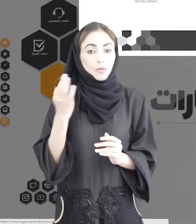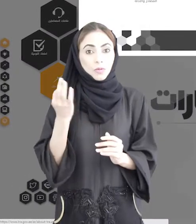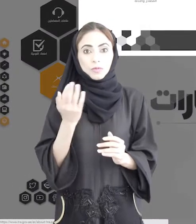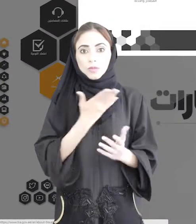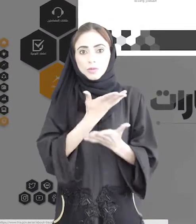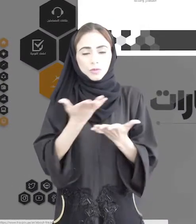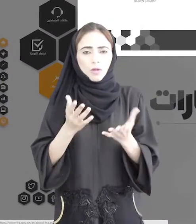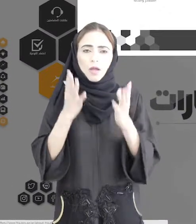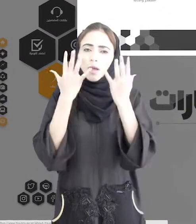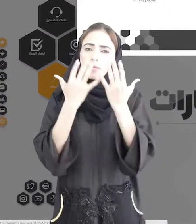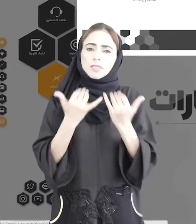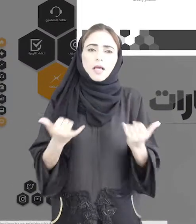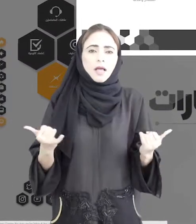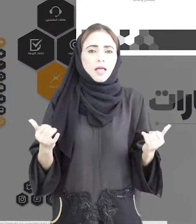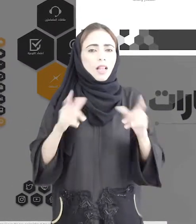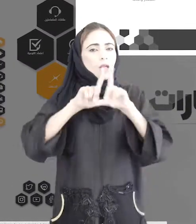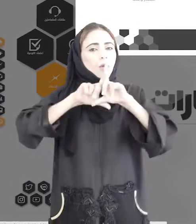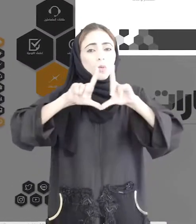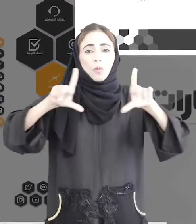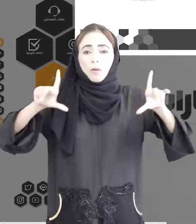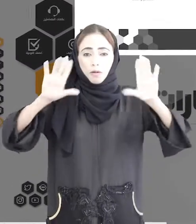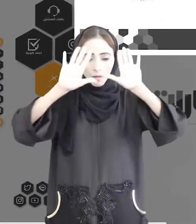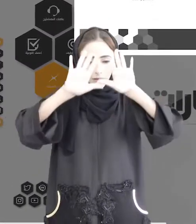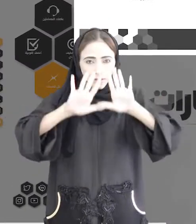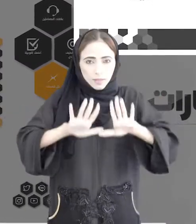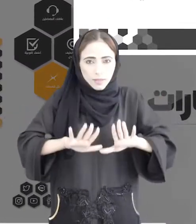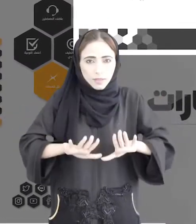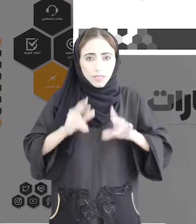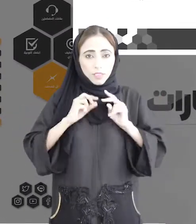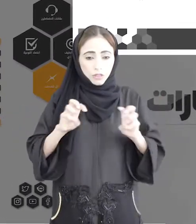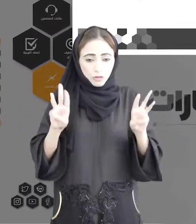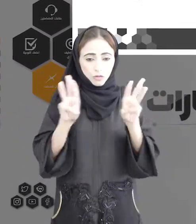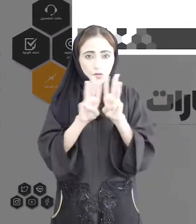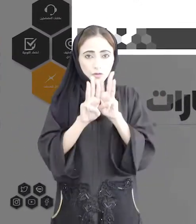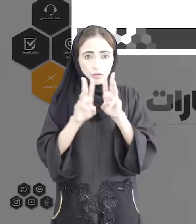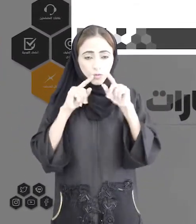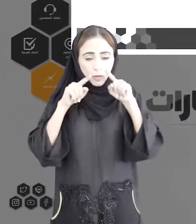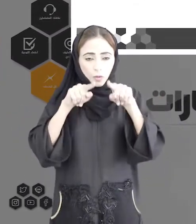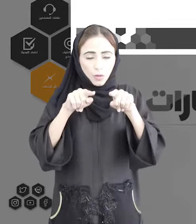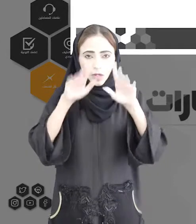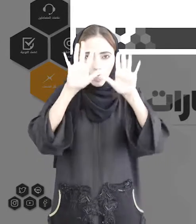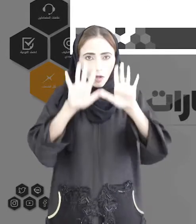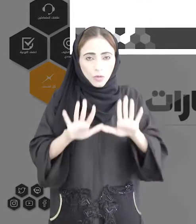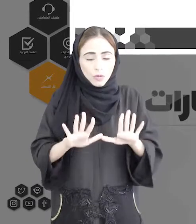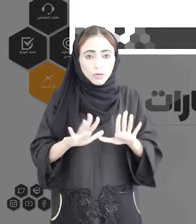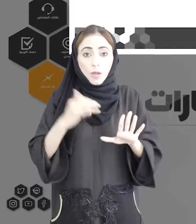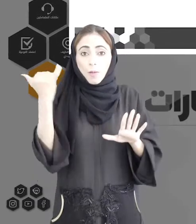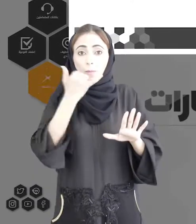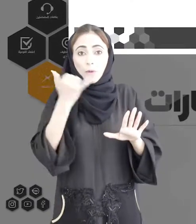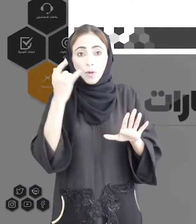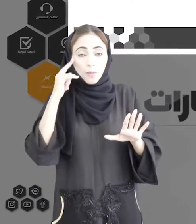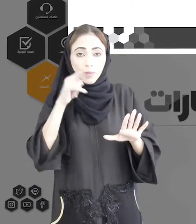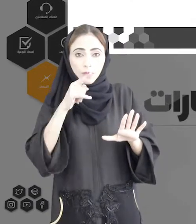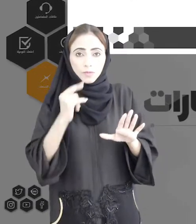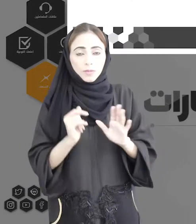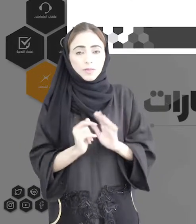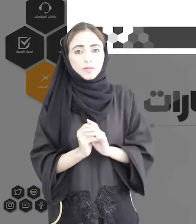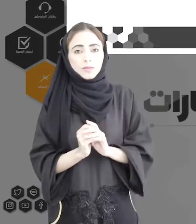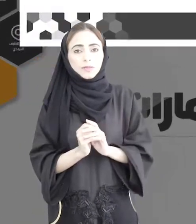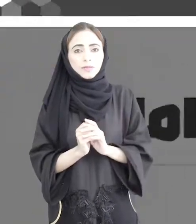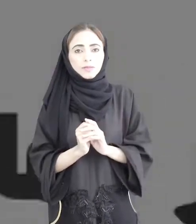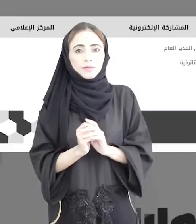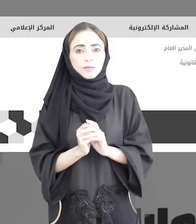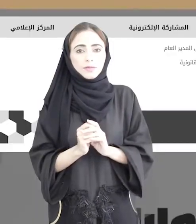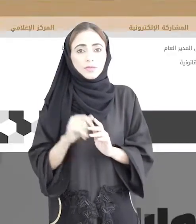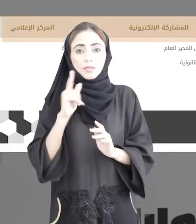يتميز موقع الهيئة ببساطة ووضوح التصميم، حيث تجدون في الصفحة الرئيسية أهم المعلومات: